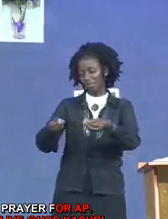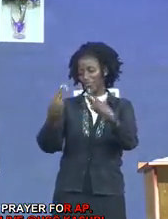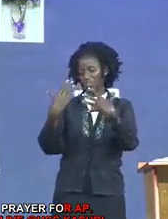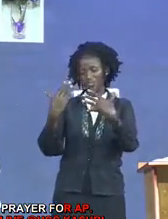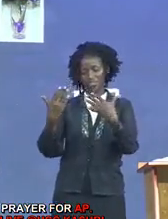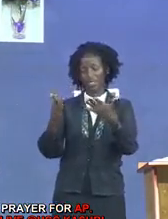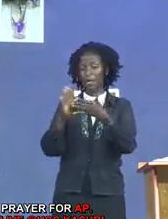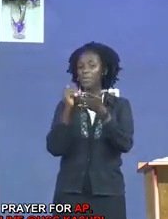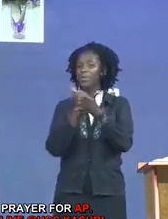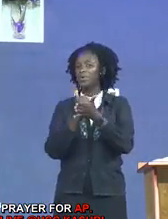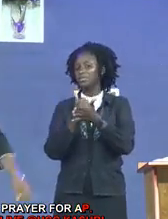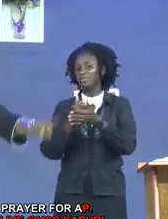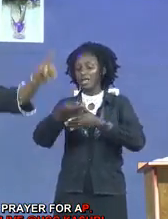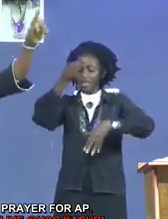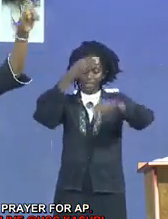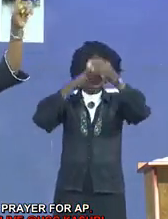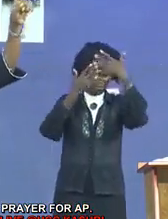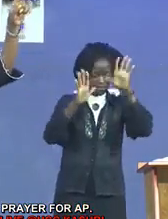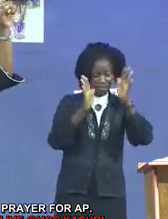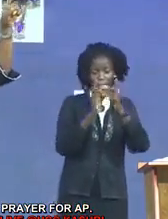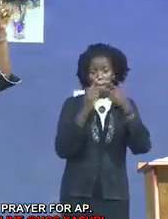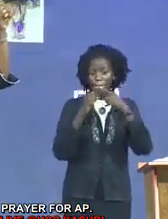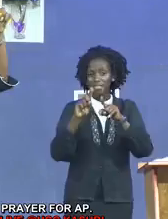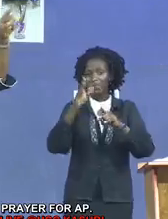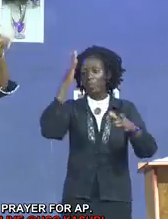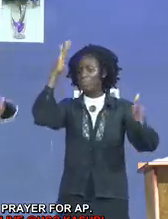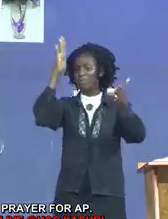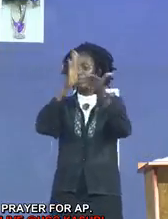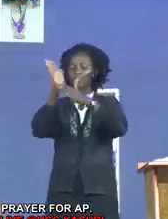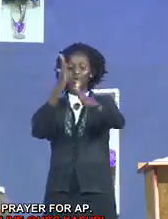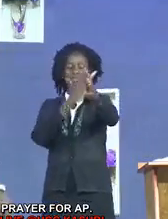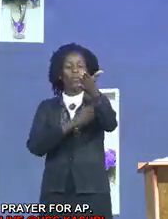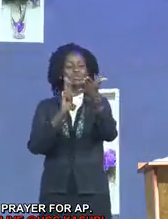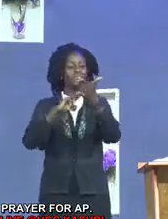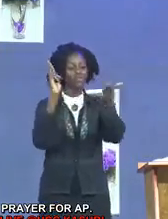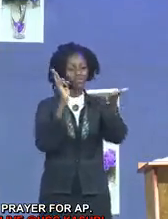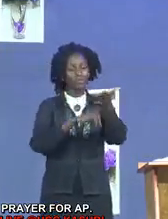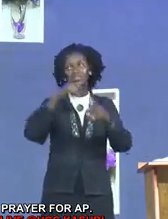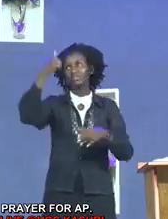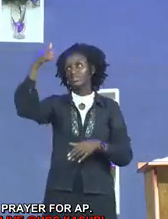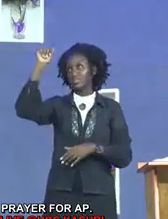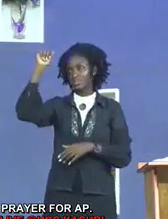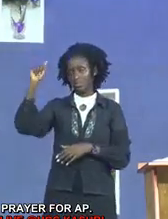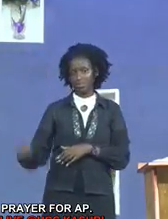kubanga baabisomerera naye wabeerawo ripoota endala eva eri Katonda.